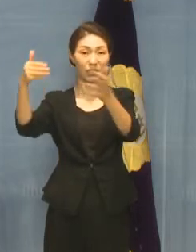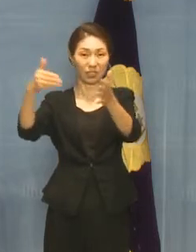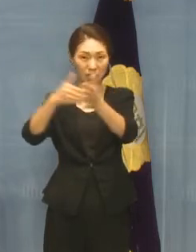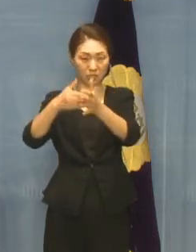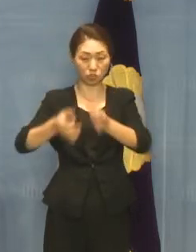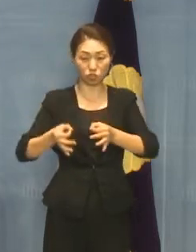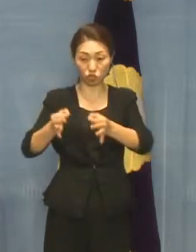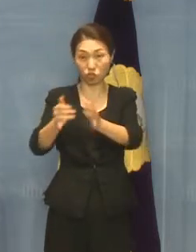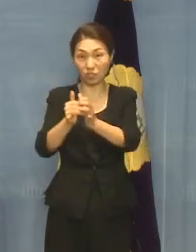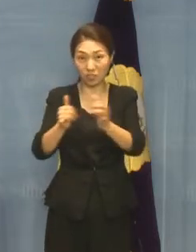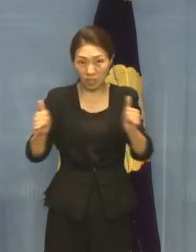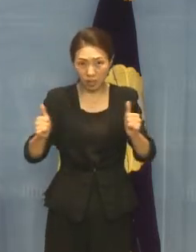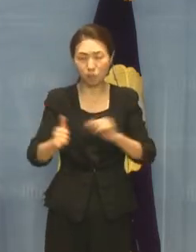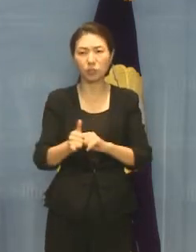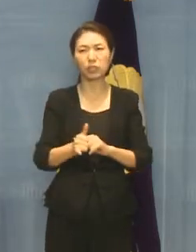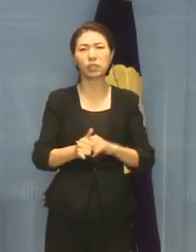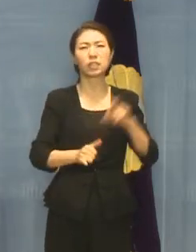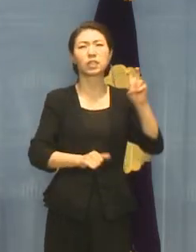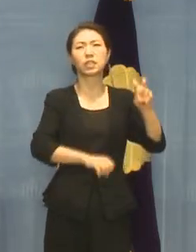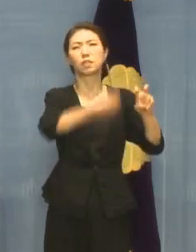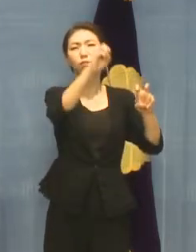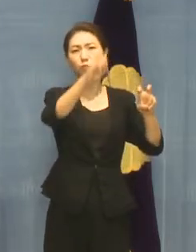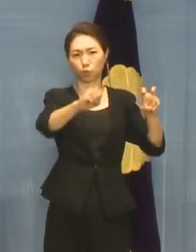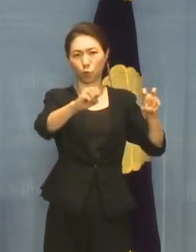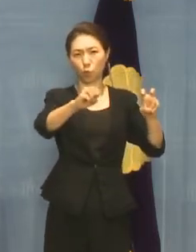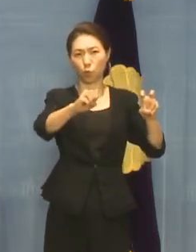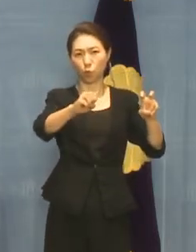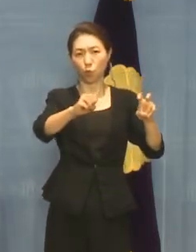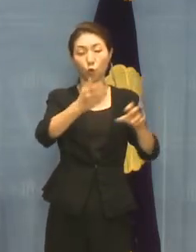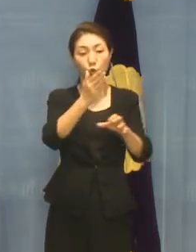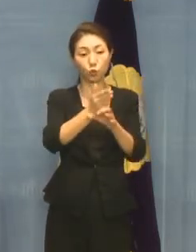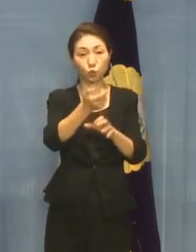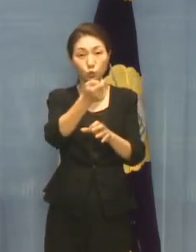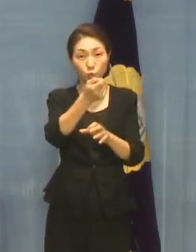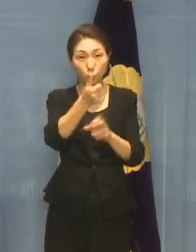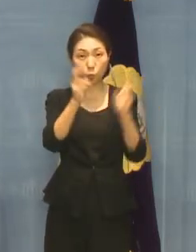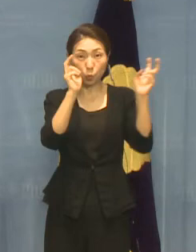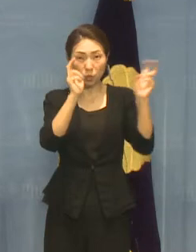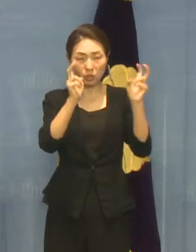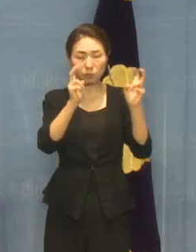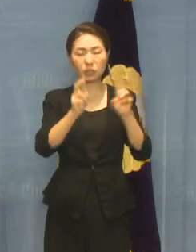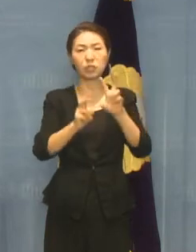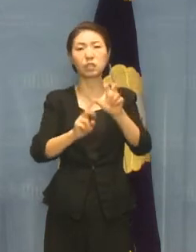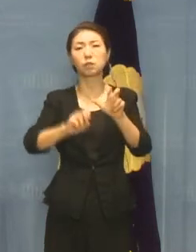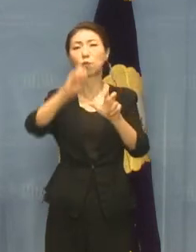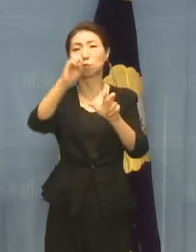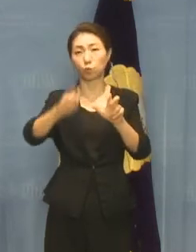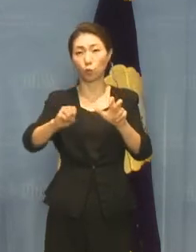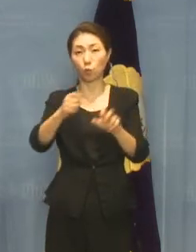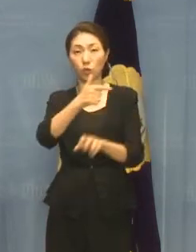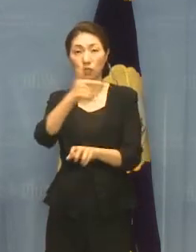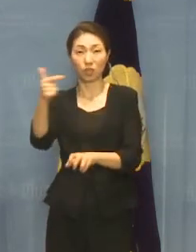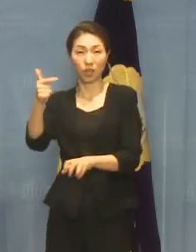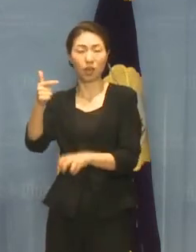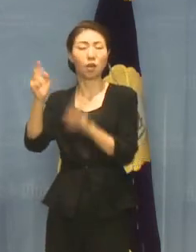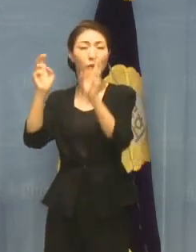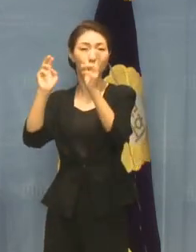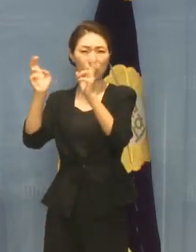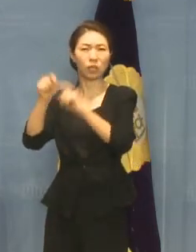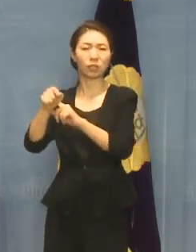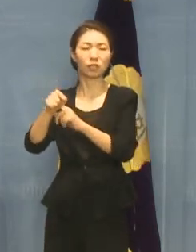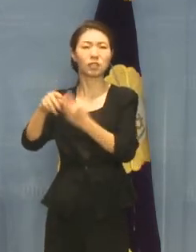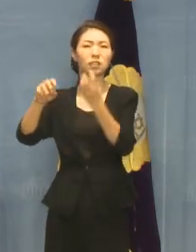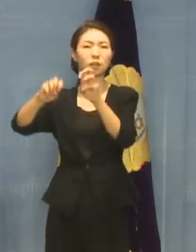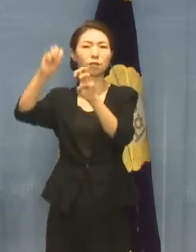20%, 중견기업은 25%, 중소기업은 30%에 상당하는 금액을 법인세에서 공제하도록